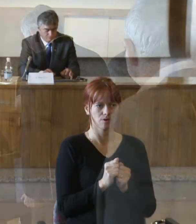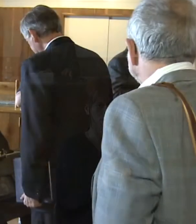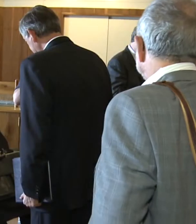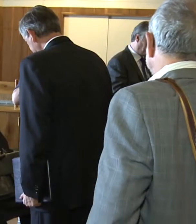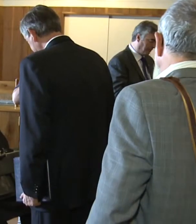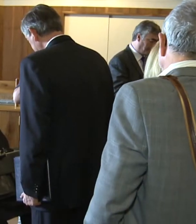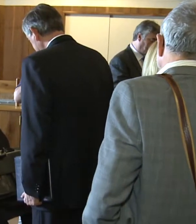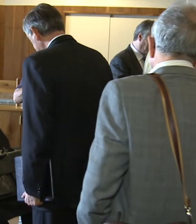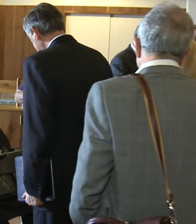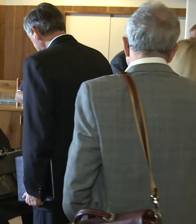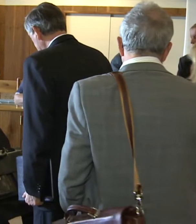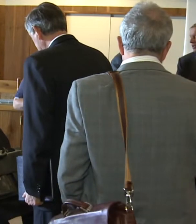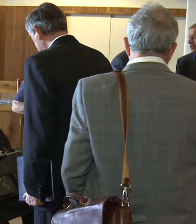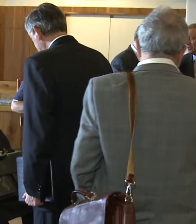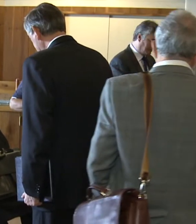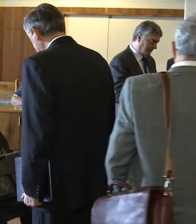dejansko